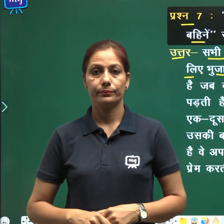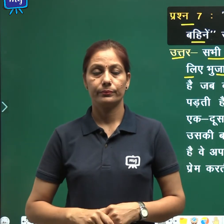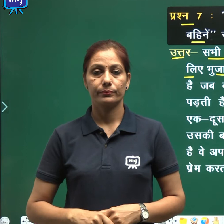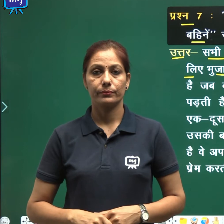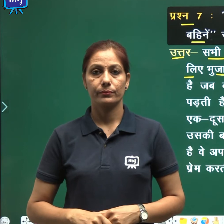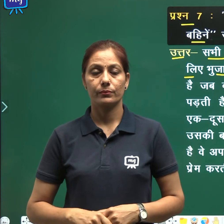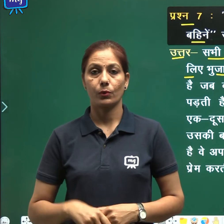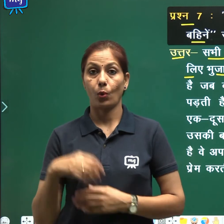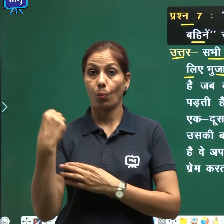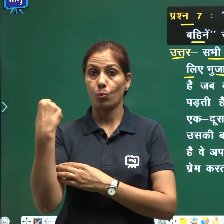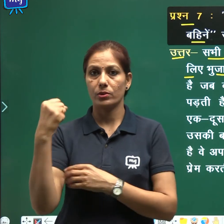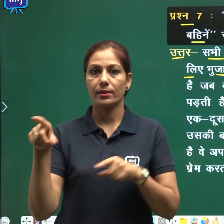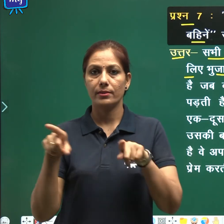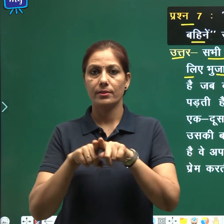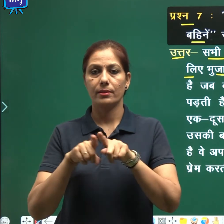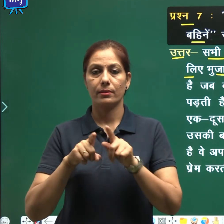भुजा के समान